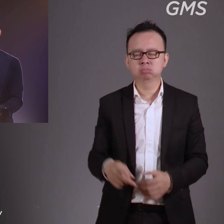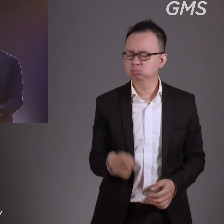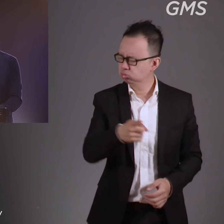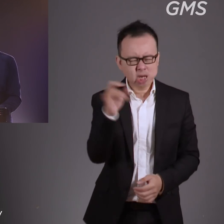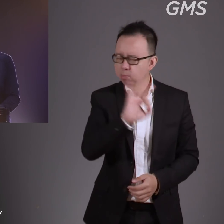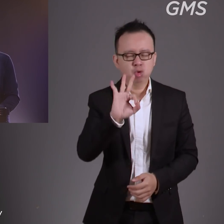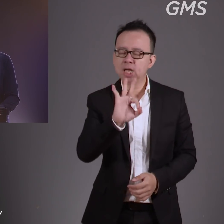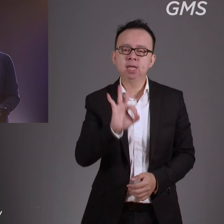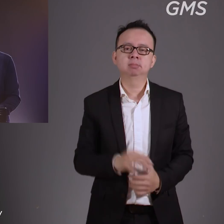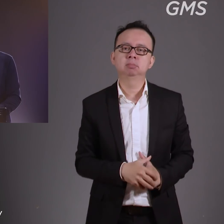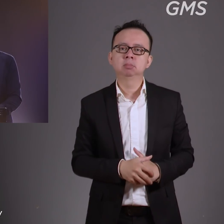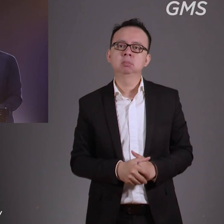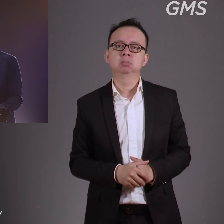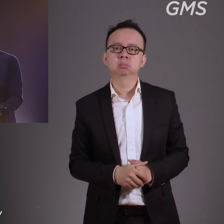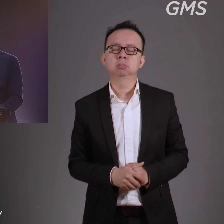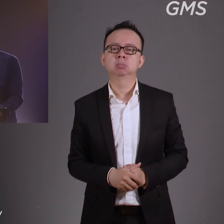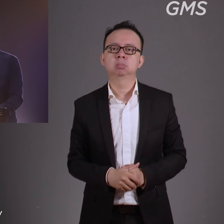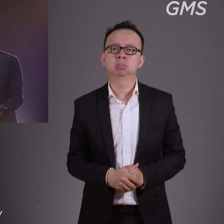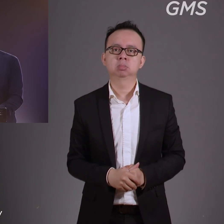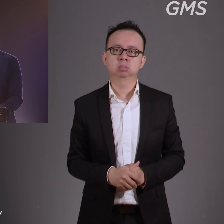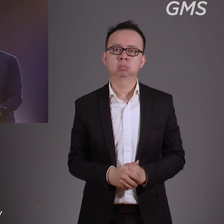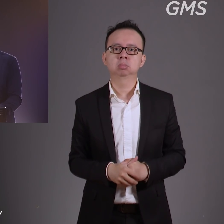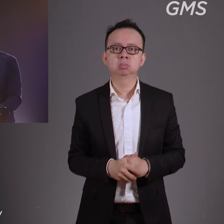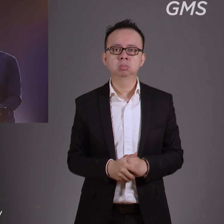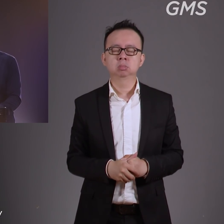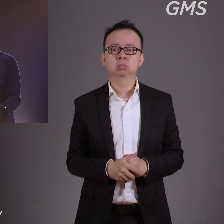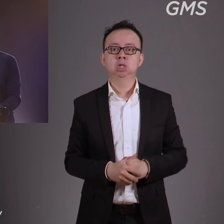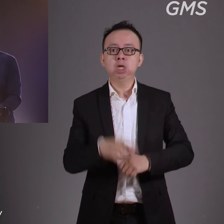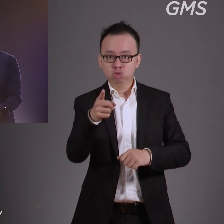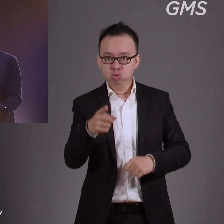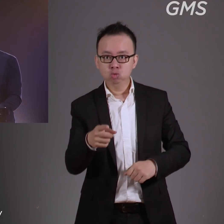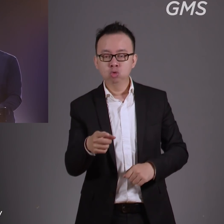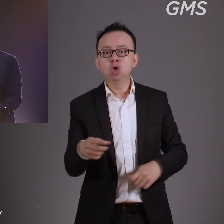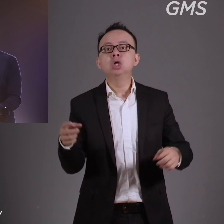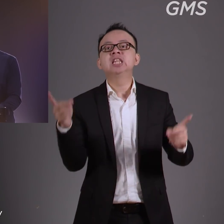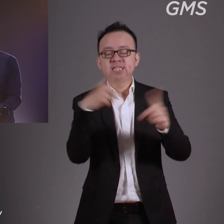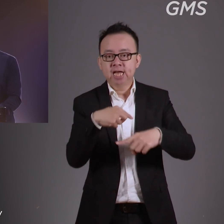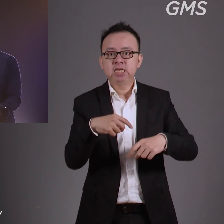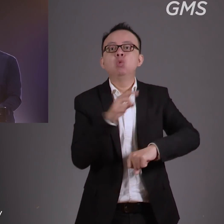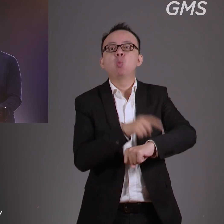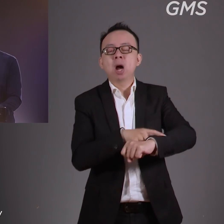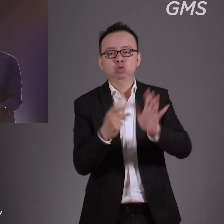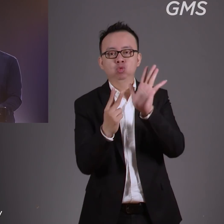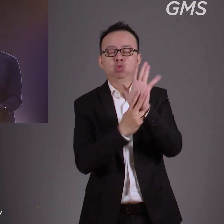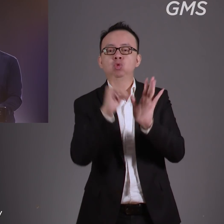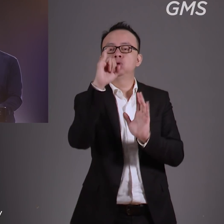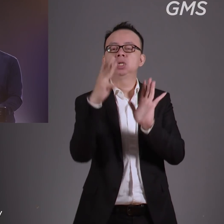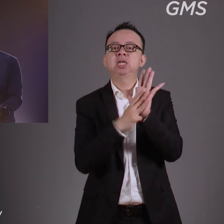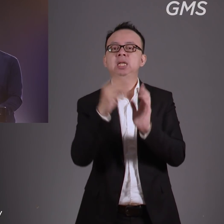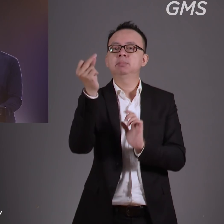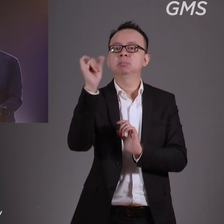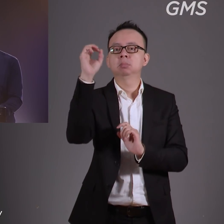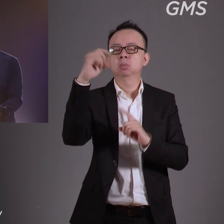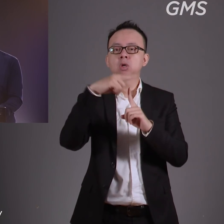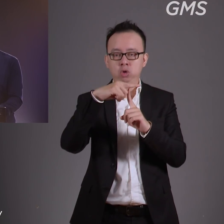masuk materialisme. Pemberontakan manusia mulai menjadi-jadi. Di zaman Nimrod, manusia mulai menganiaya sesamanya yang